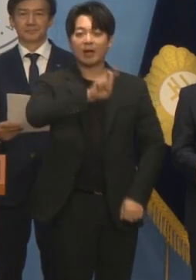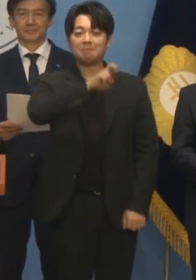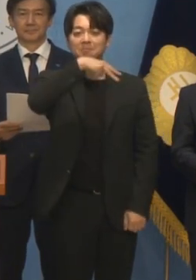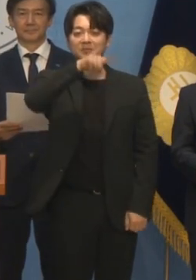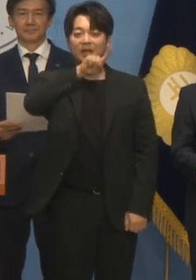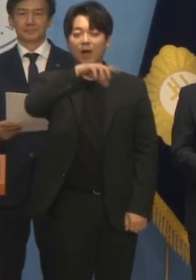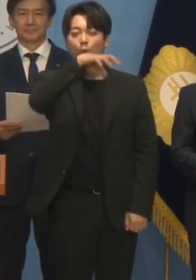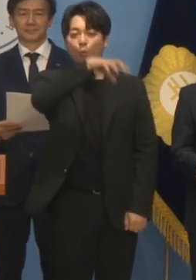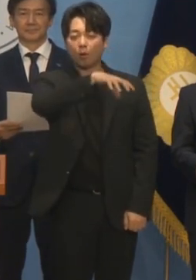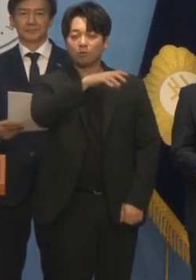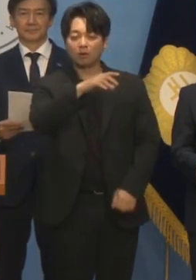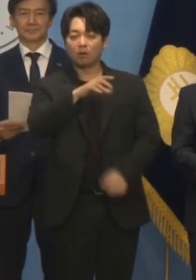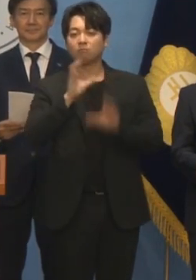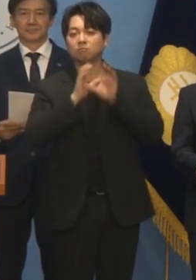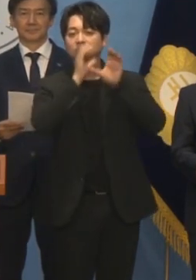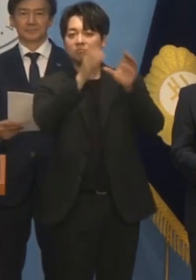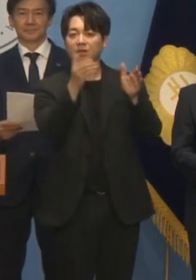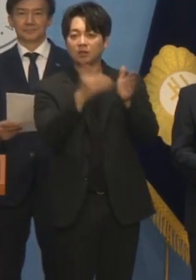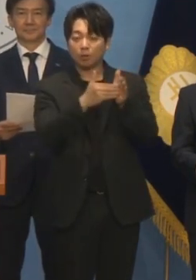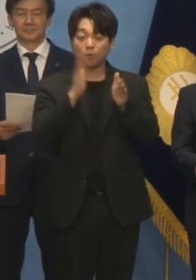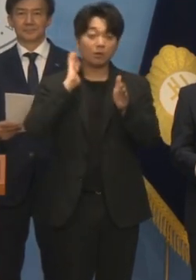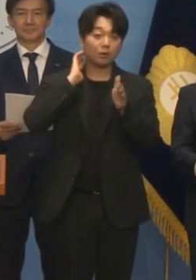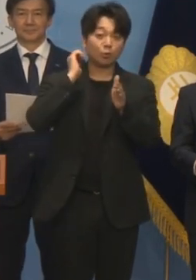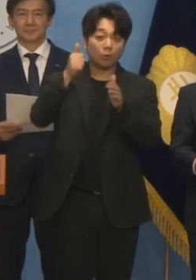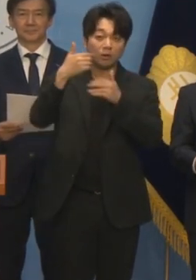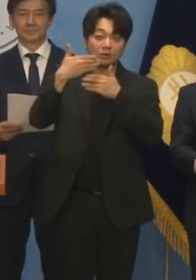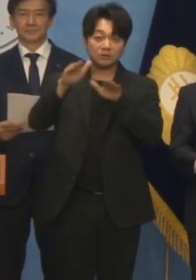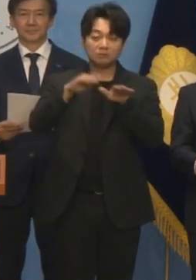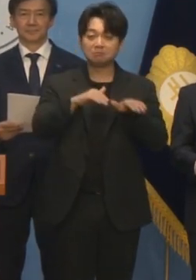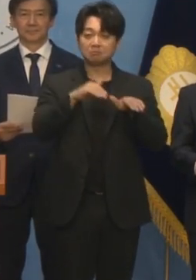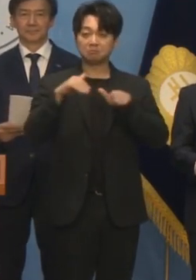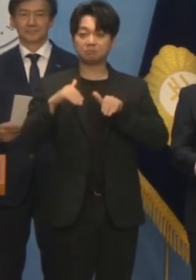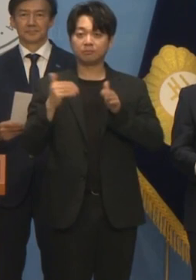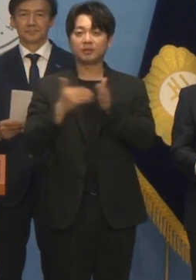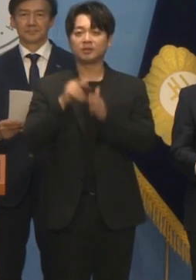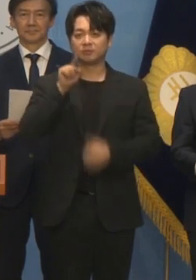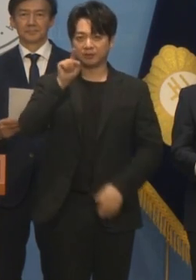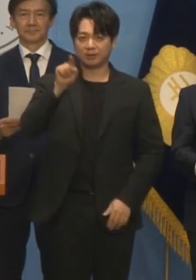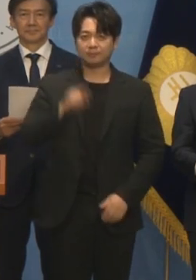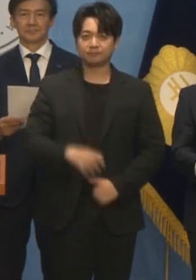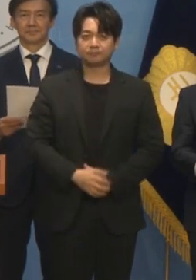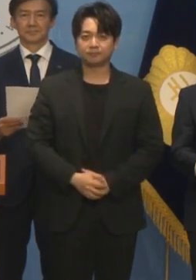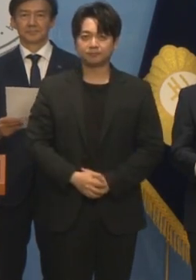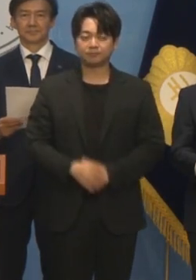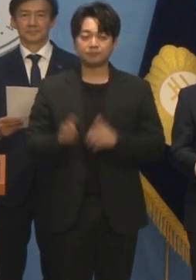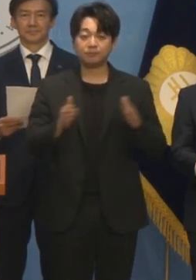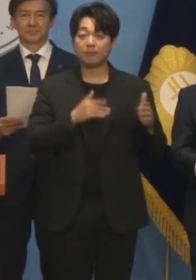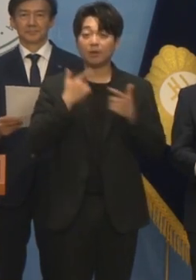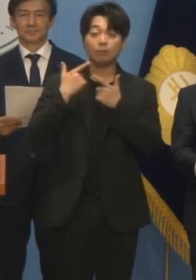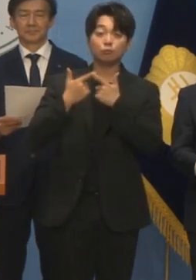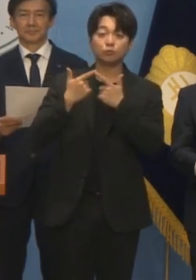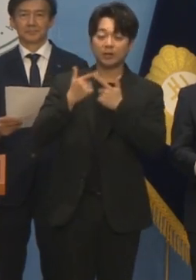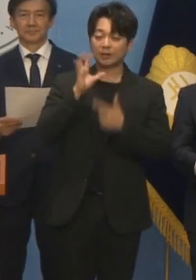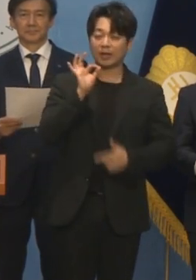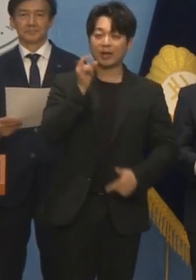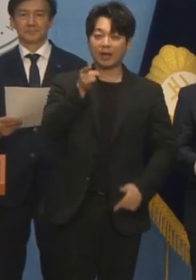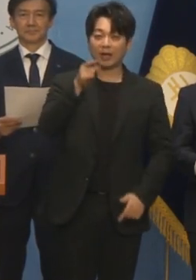지났지만 오리무중입니다. 부산 엑스포 유치 실패 책임을 지는 곳은 또 어디입니까?